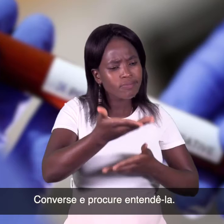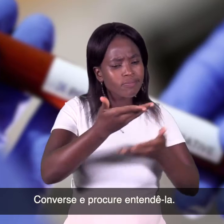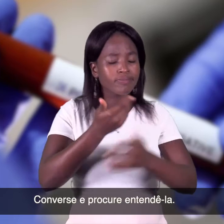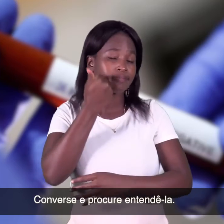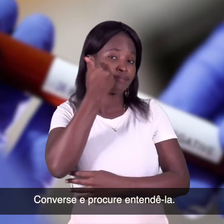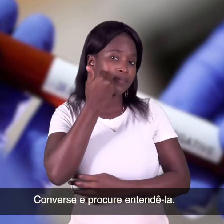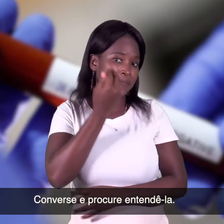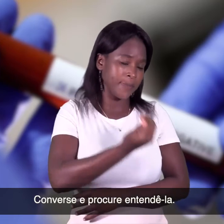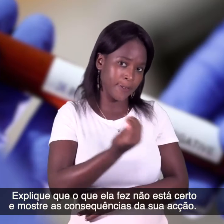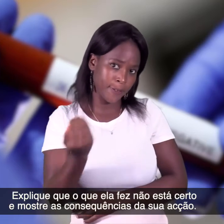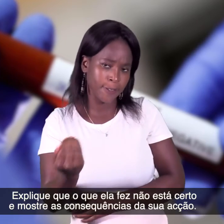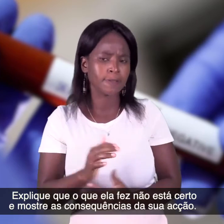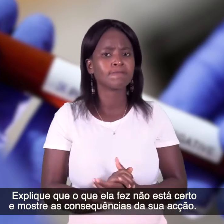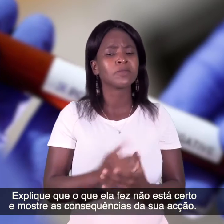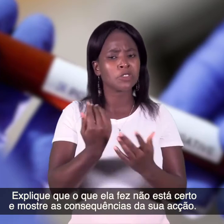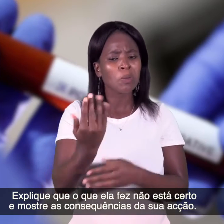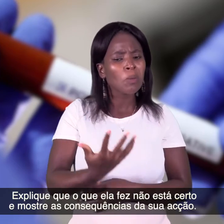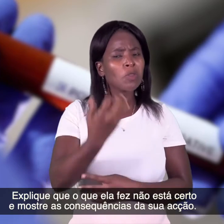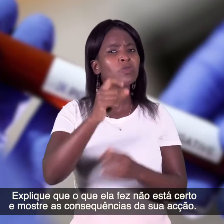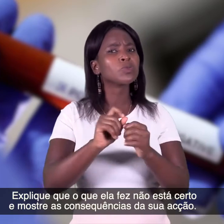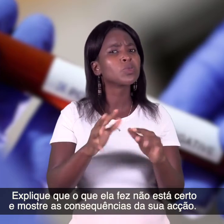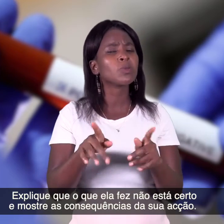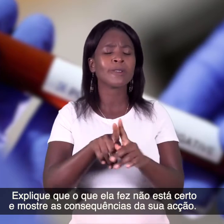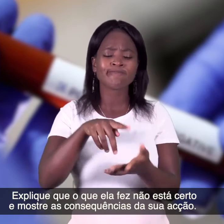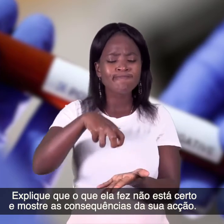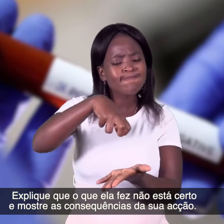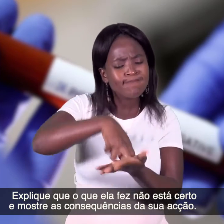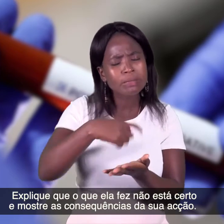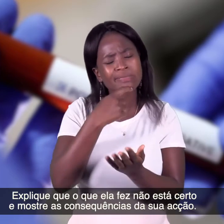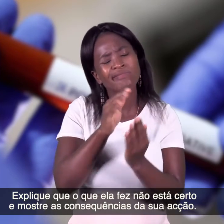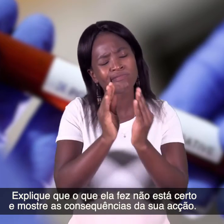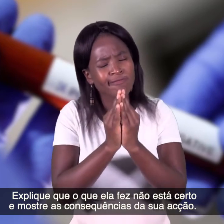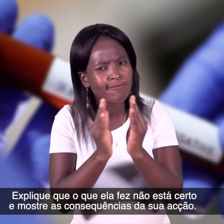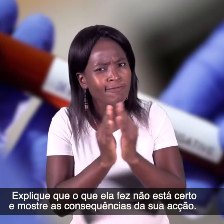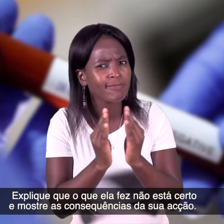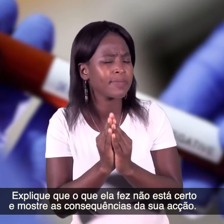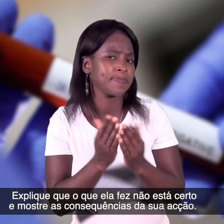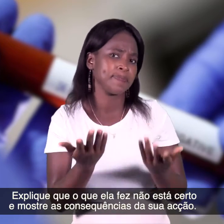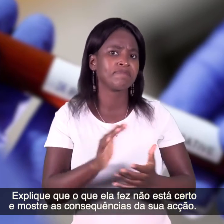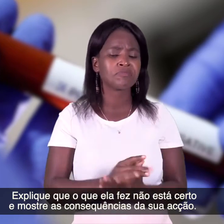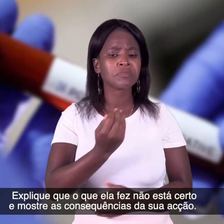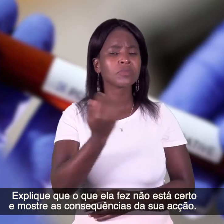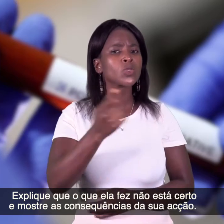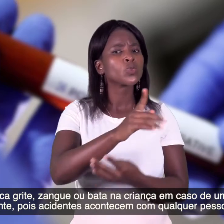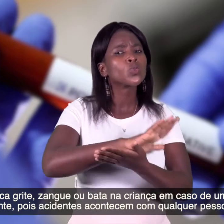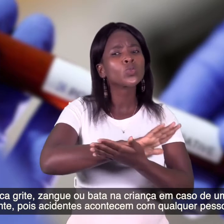procure entendê-la. Explique que o que ela fez não está certo e mostre as consequências da sua ação. Nunca